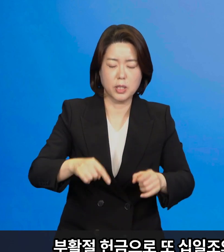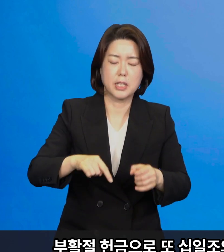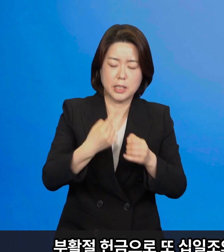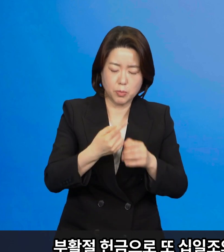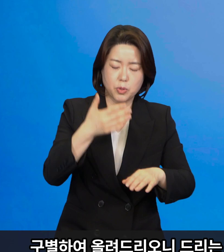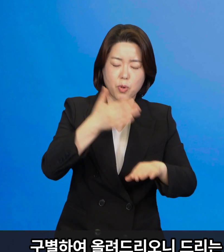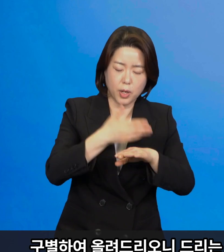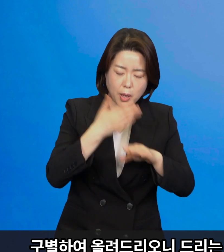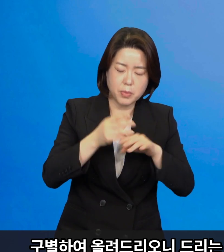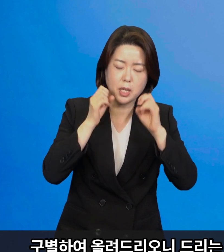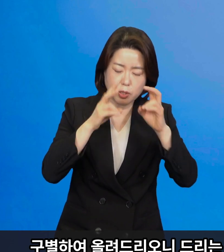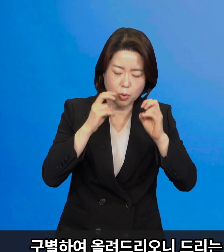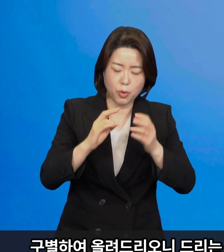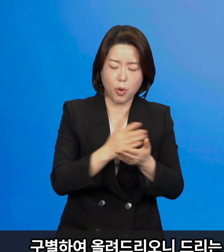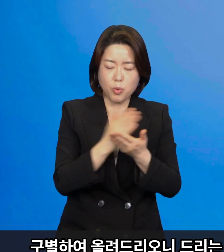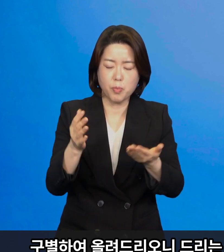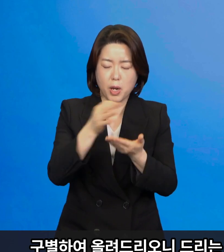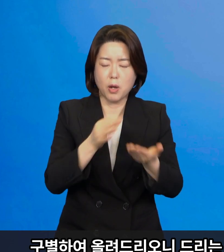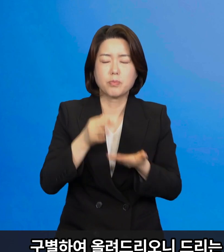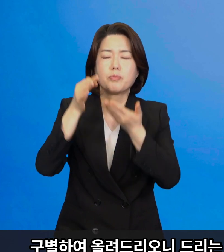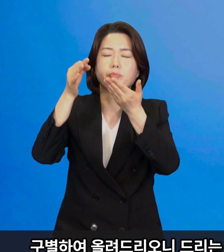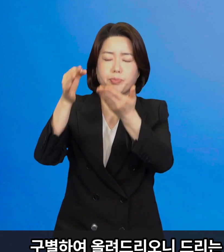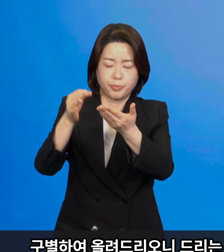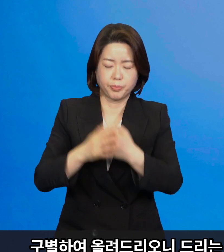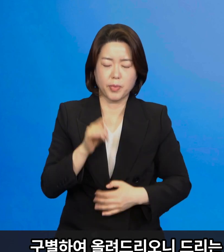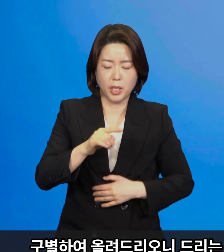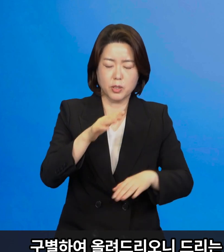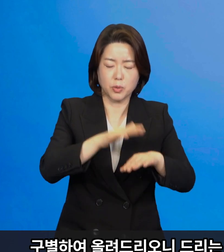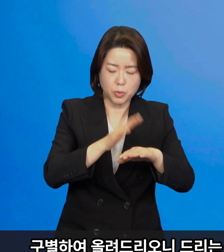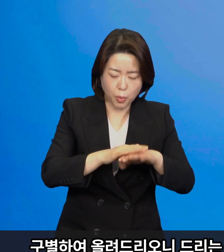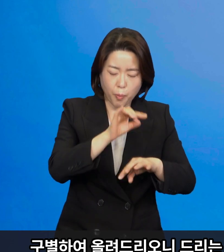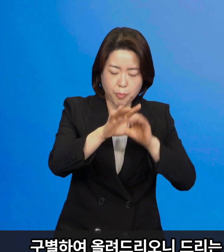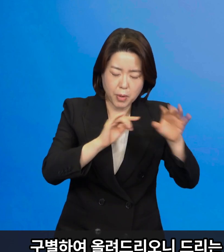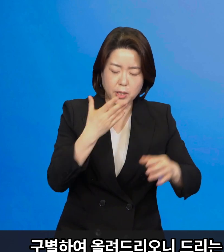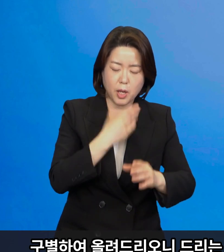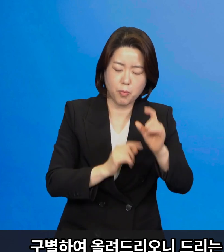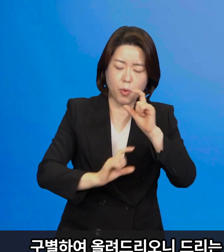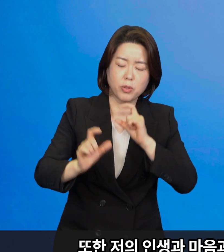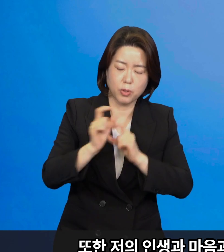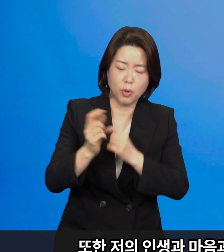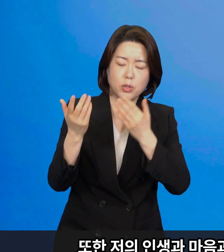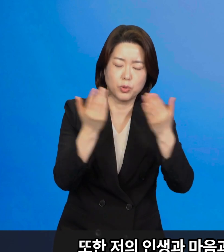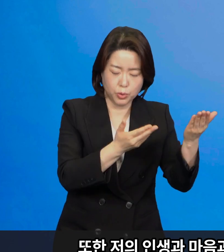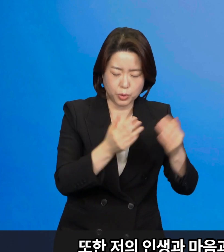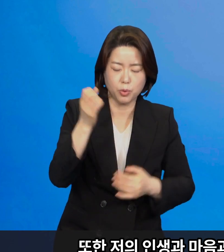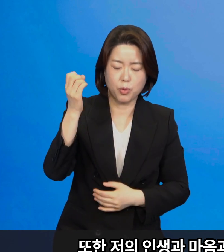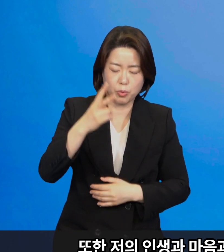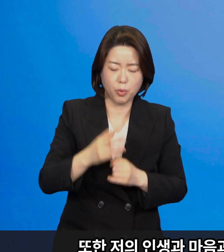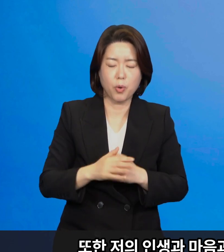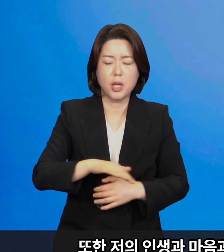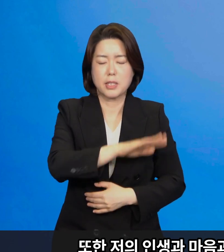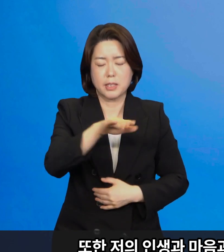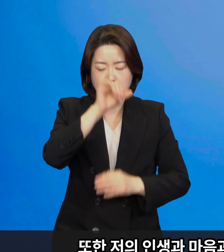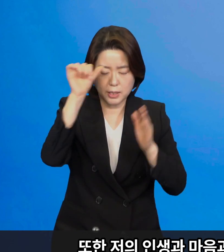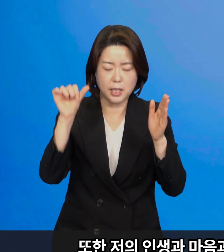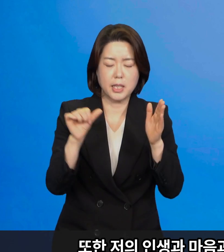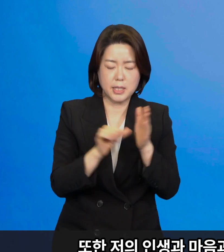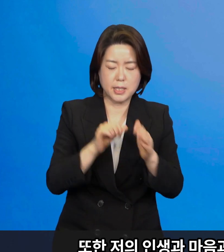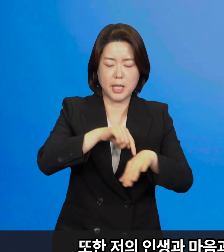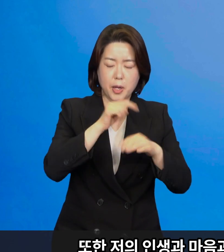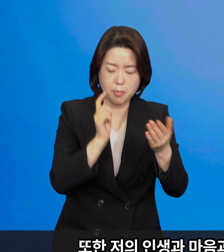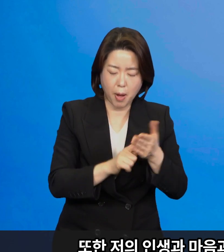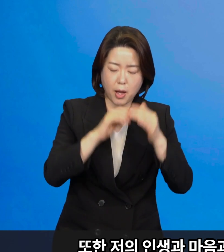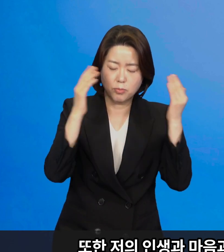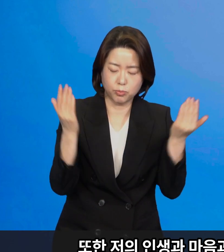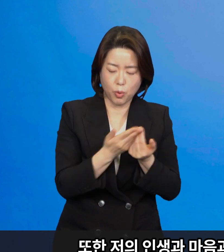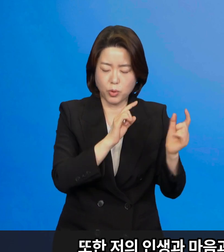선교 헌금으로 구별하여 올려드리오니 드리는 손길마다 복의 복을 더하여 주시며 또한 저의 인생과 마음과 저의